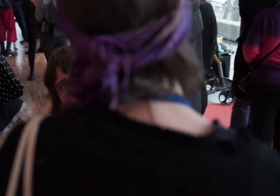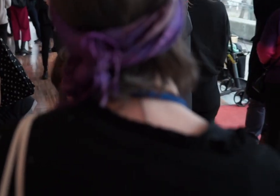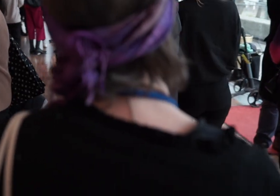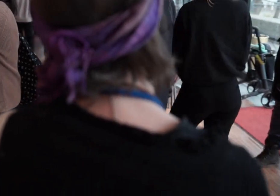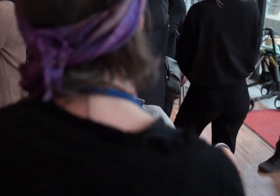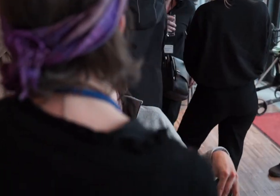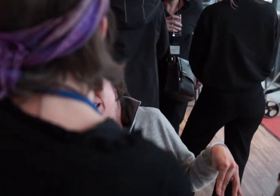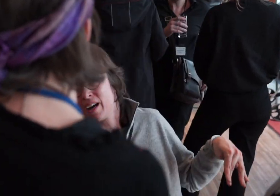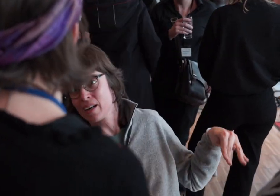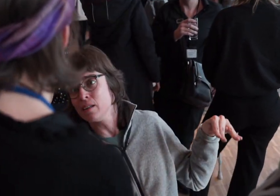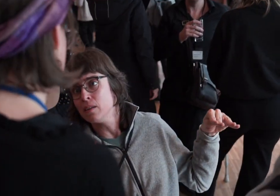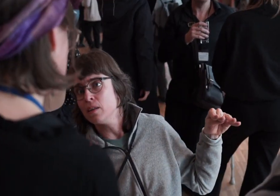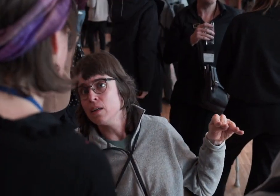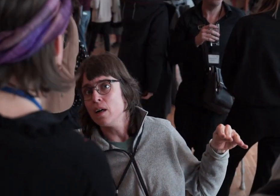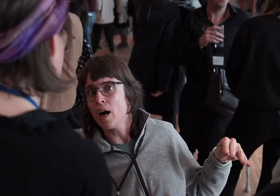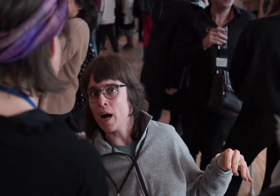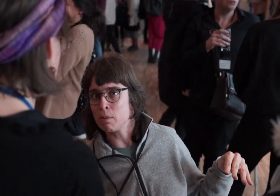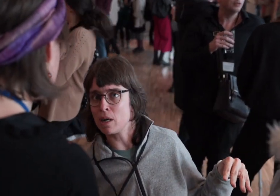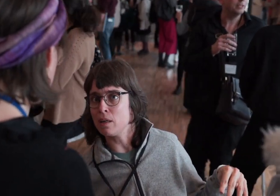aus.